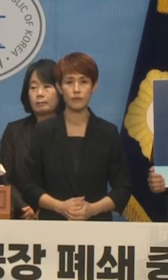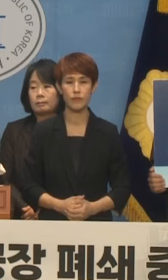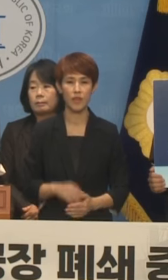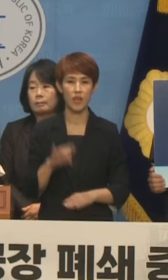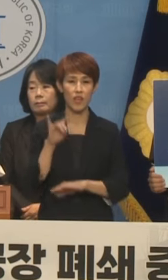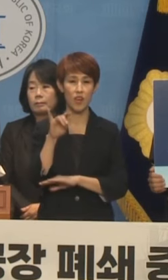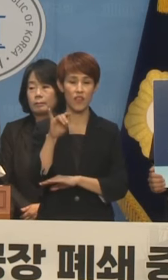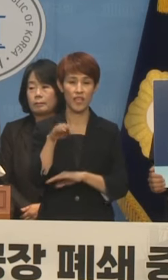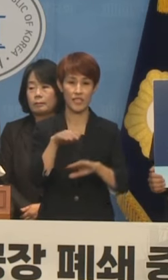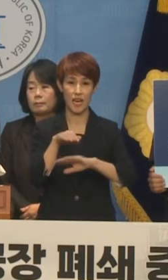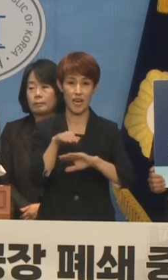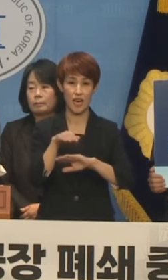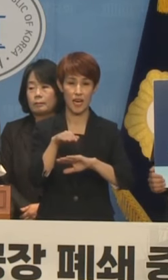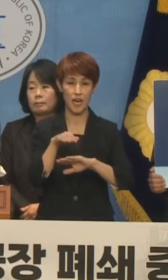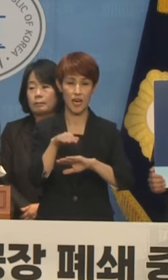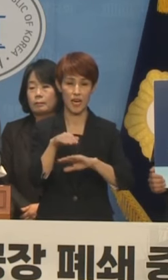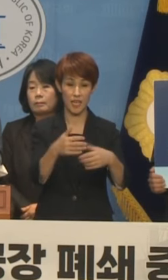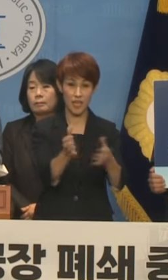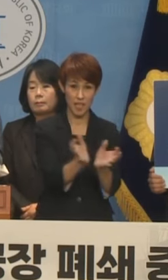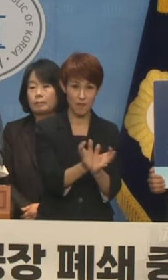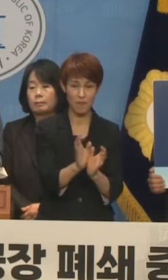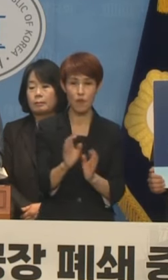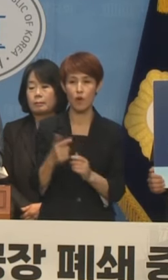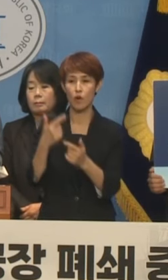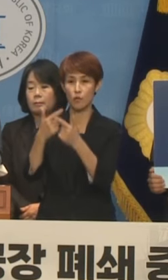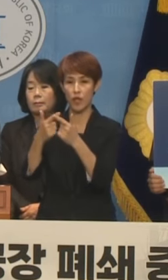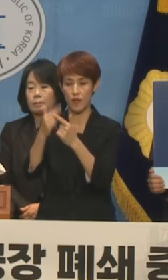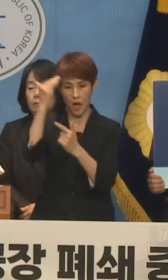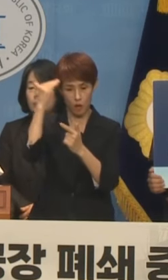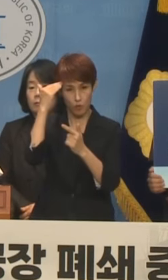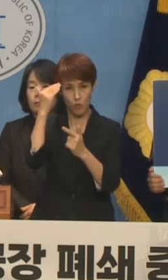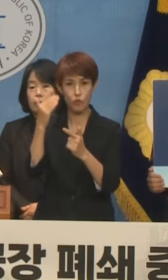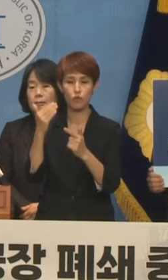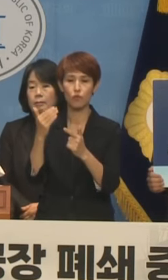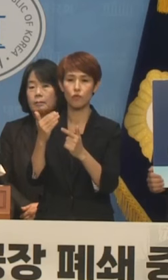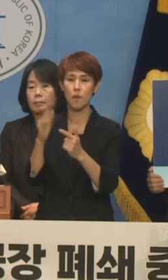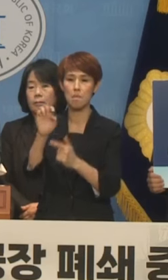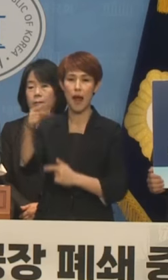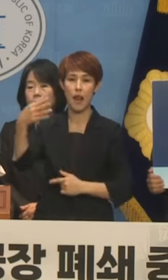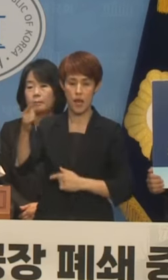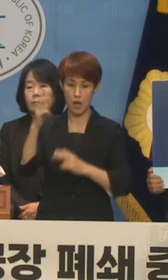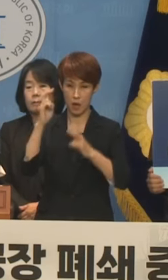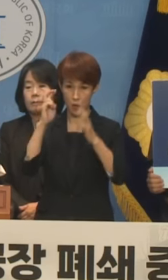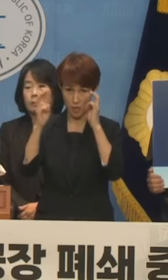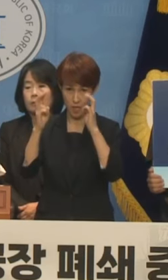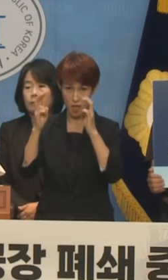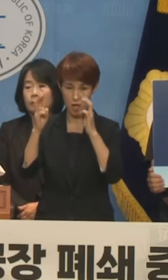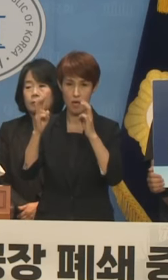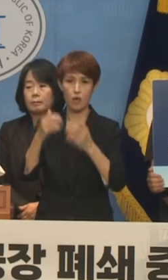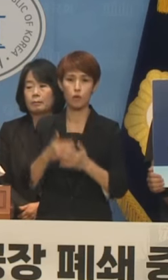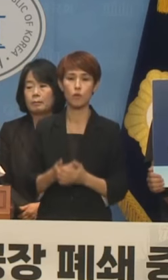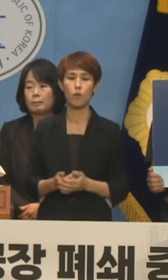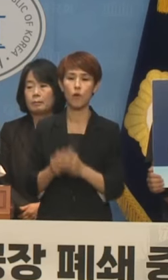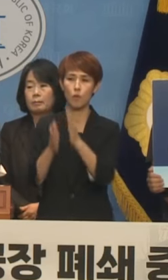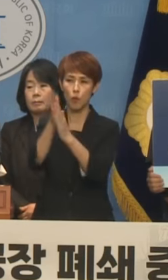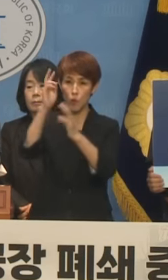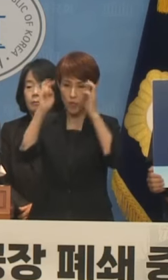현대차 구매팀이 부산 말레베어 한국공장의 납품 현황과 본사와의 교섭 내용에